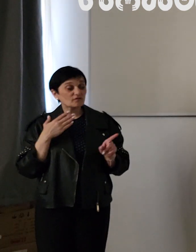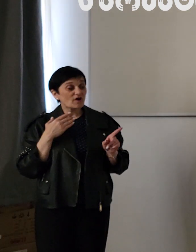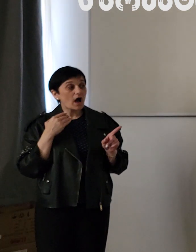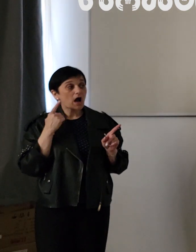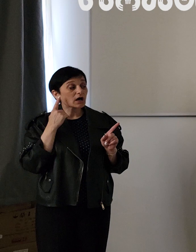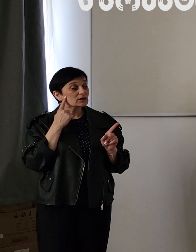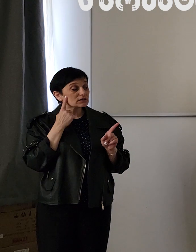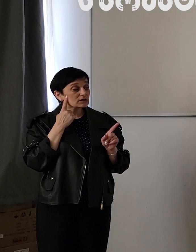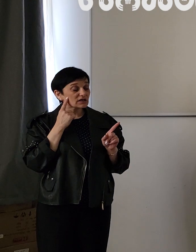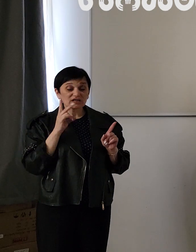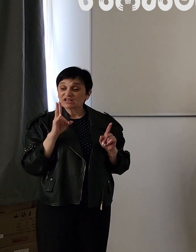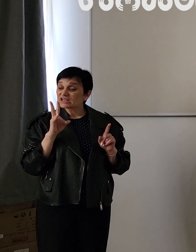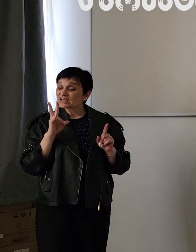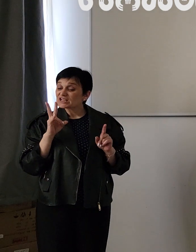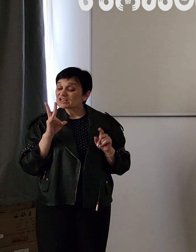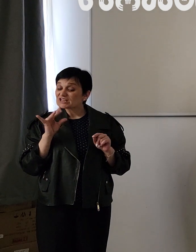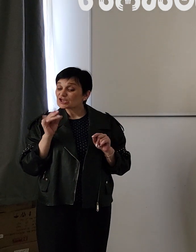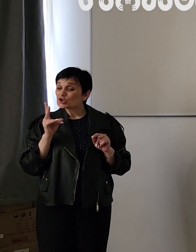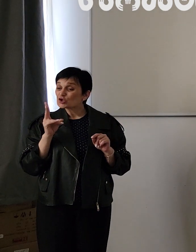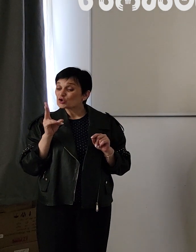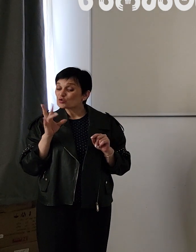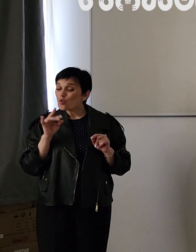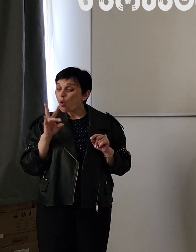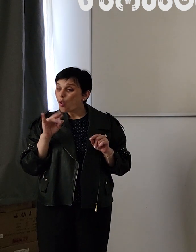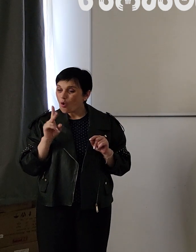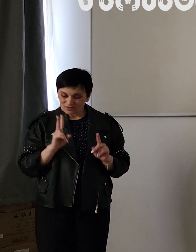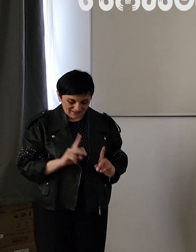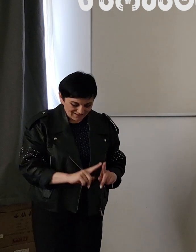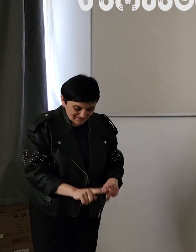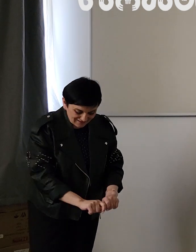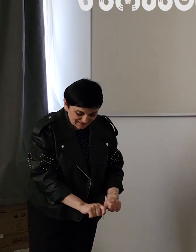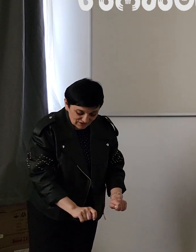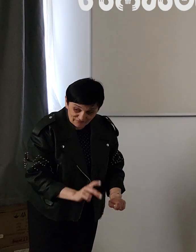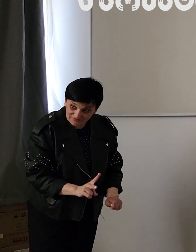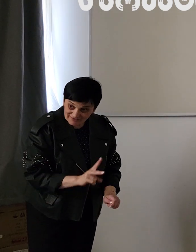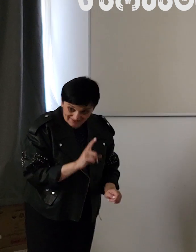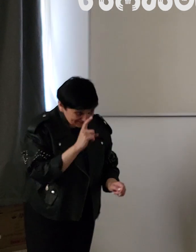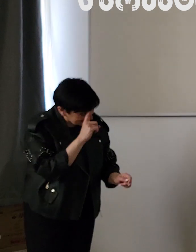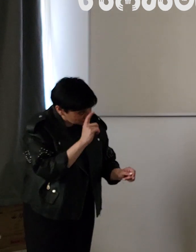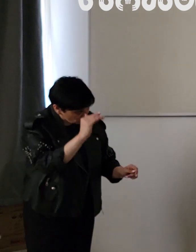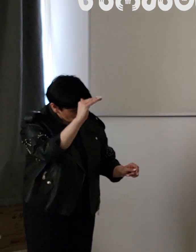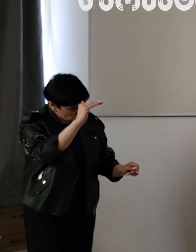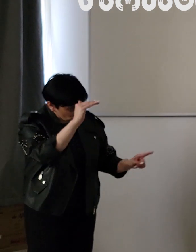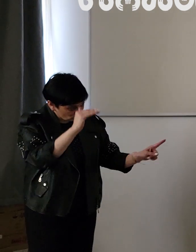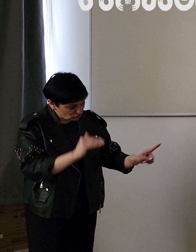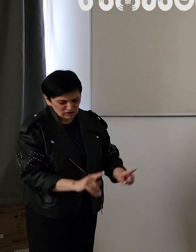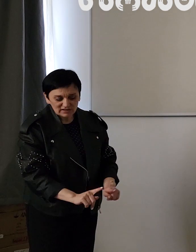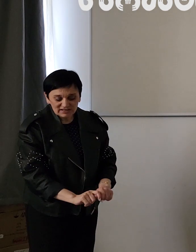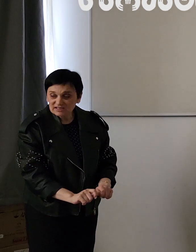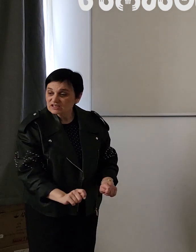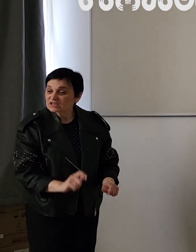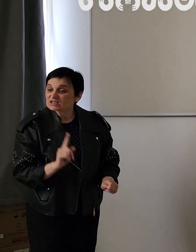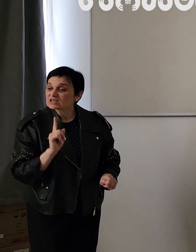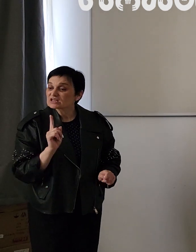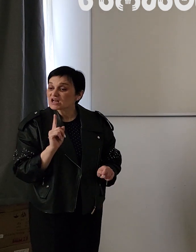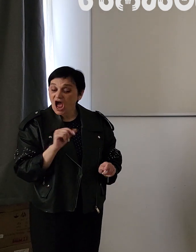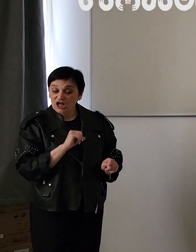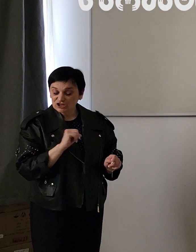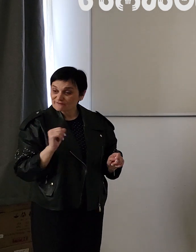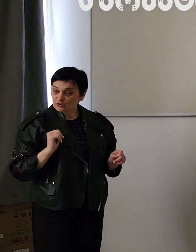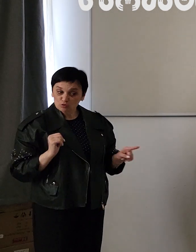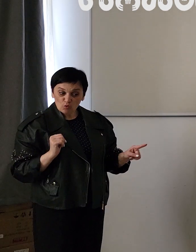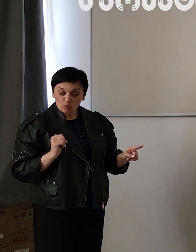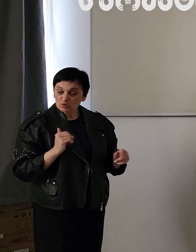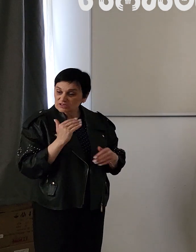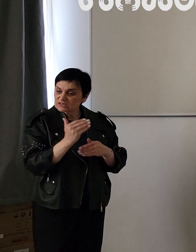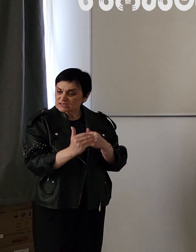შემთხვევაში ნიკოლოზი განასახიერებს, აი ვინც უკრავს თასმებს, ეს განასახიერებს სწორედ წარმატებულ ადამიანს.